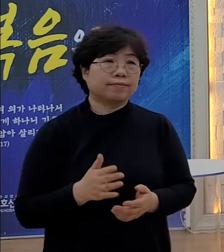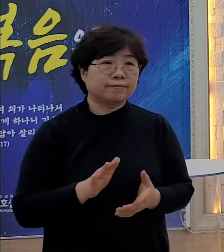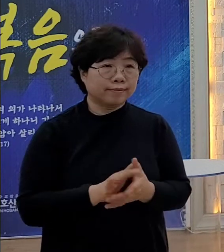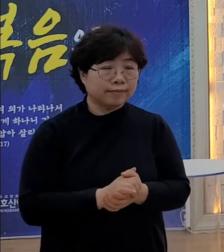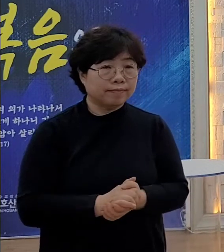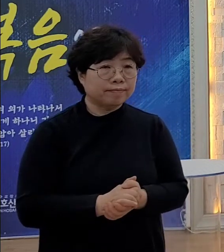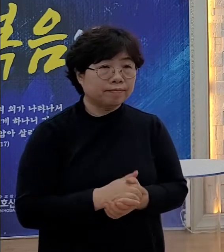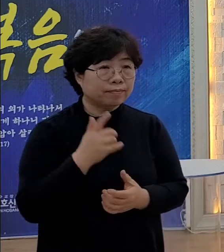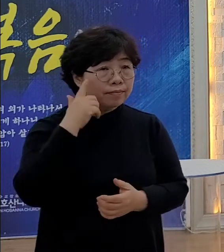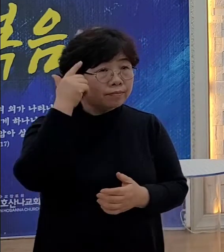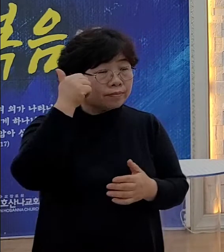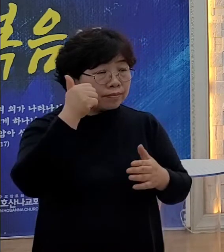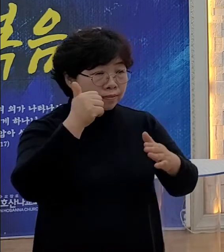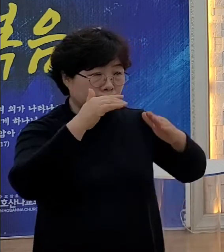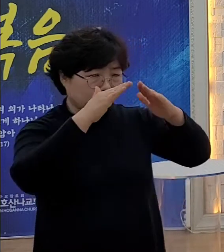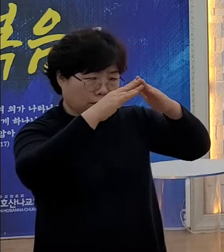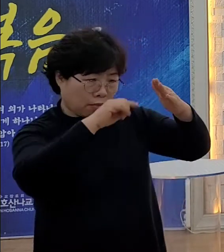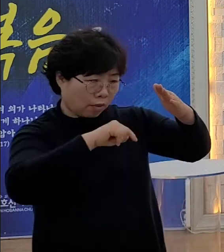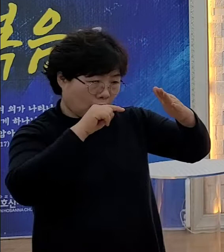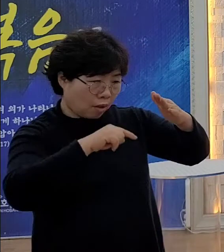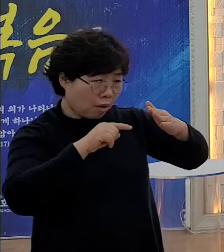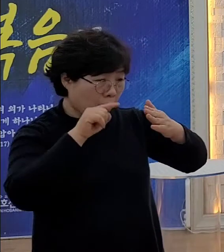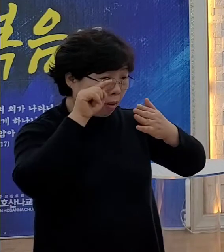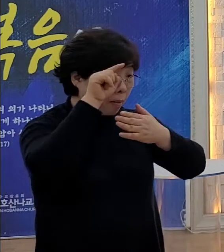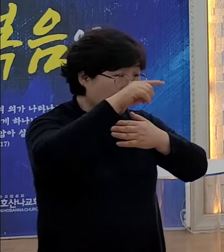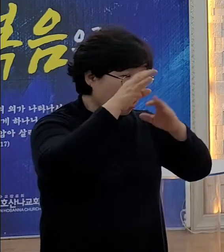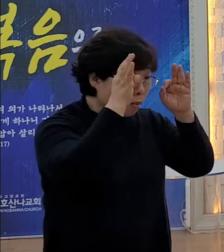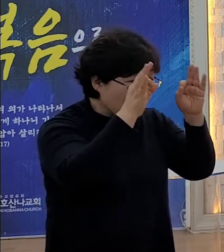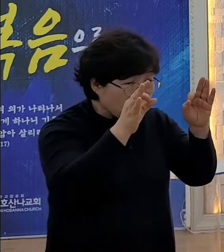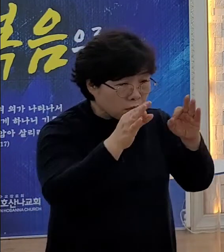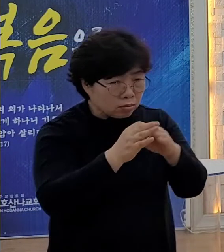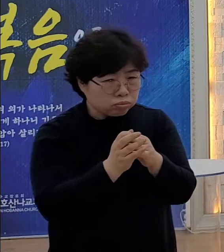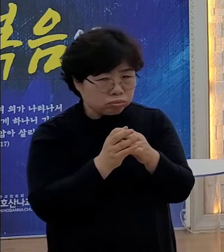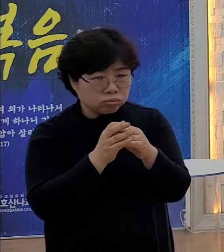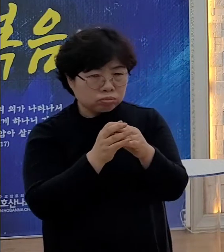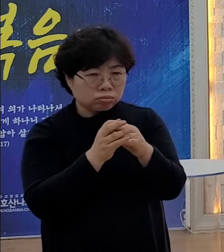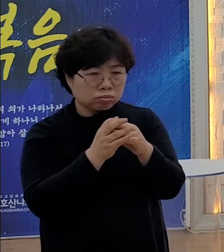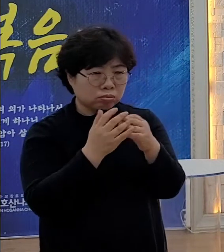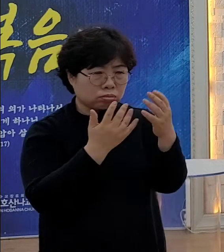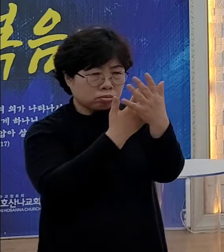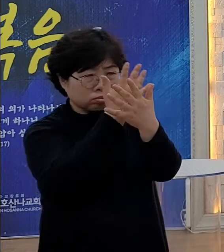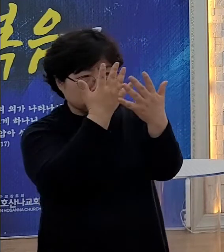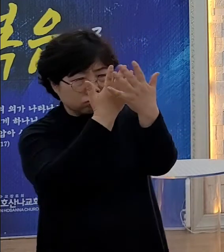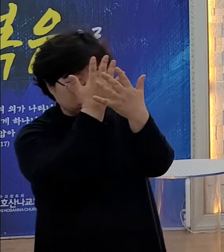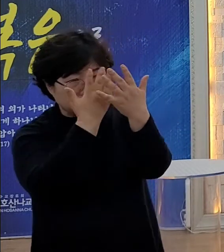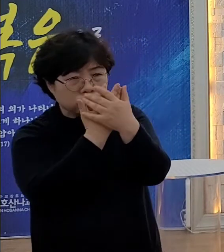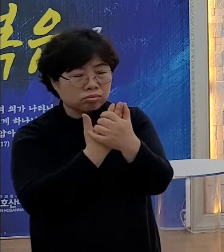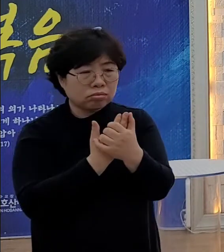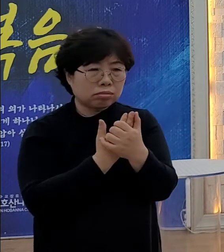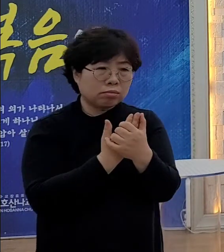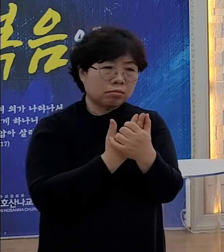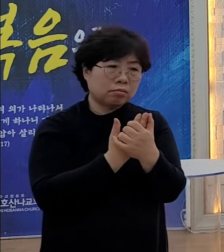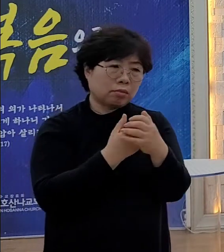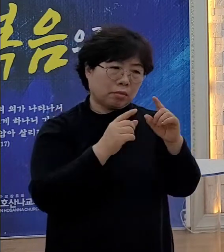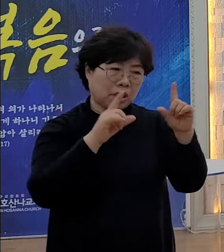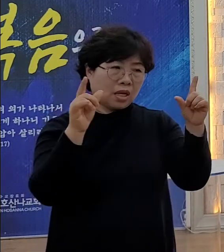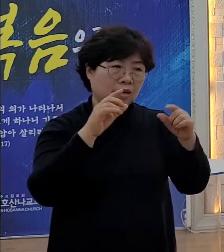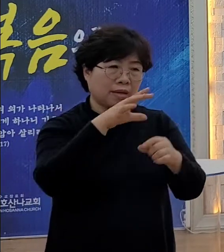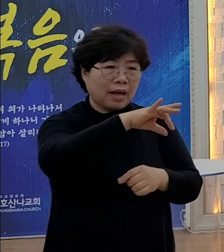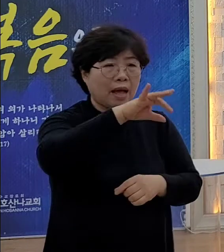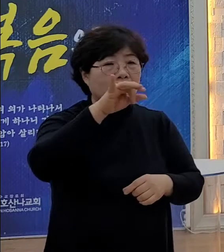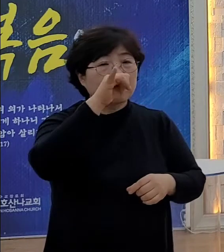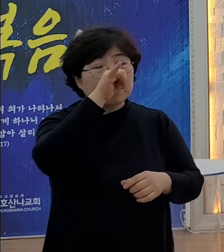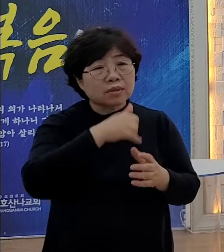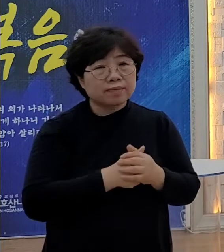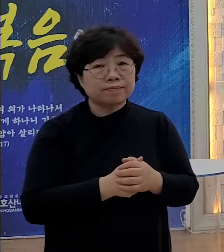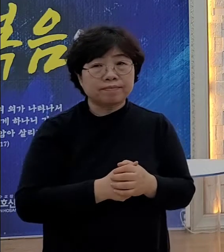이렇게 밖에 보는데 그날따라도 엄청 미세먼지가 막 무슨 양산이 이래 할 정도로 앞이 안 보이는 날이 있습니다. 여러분